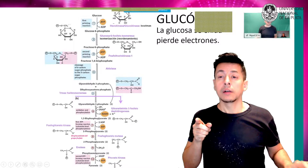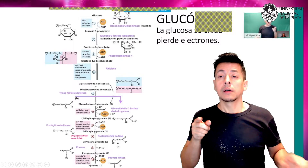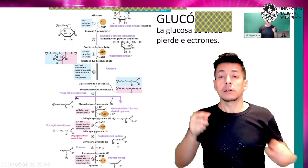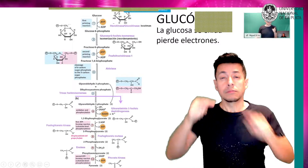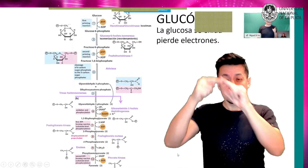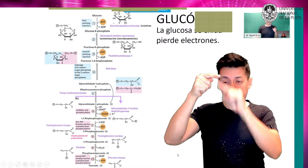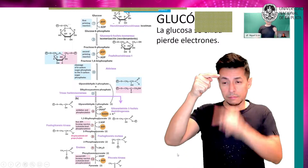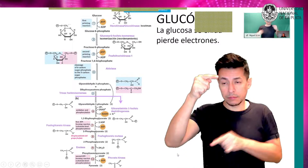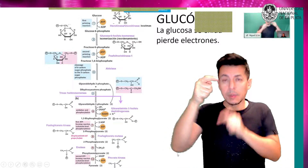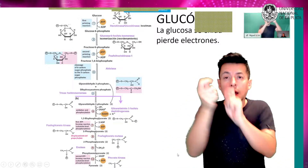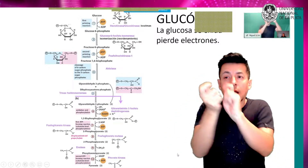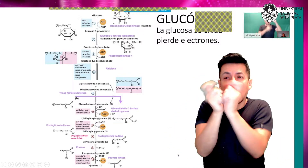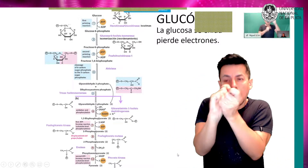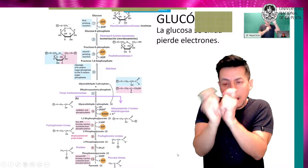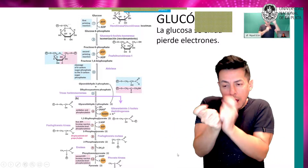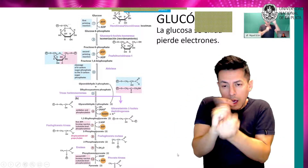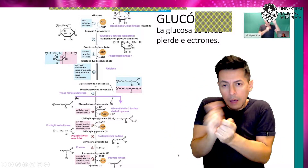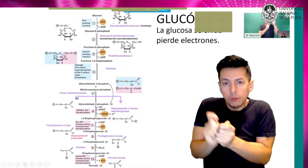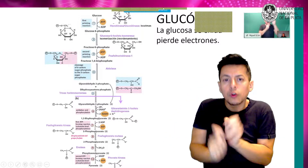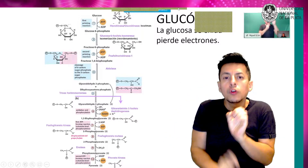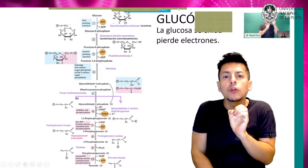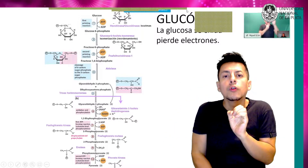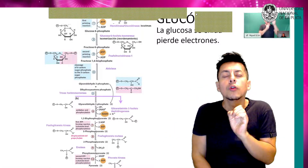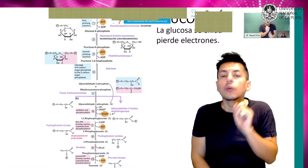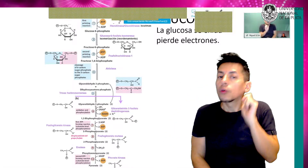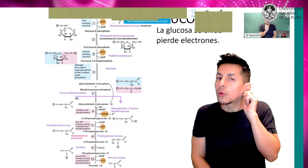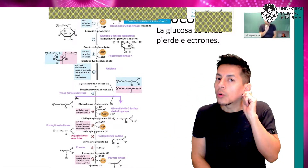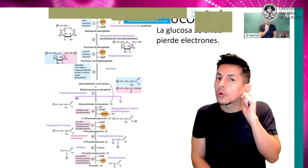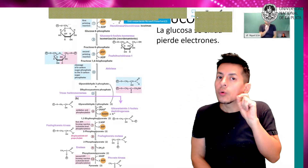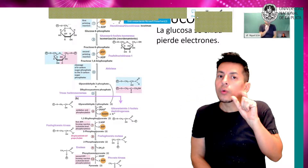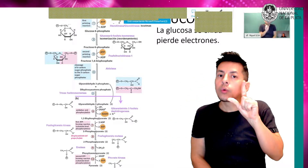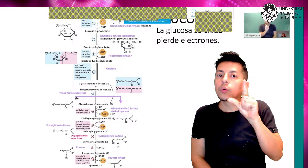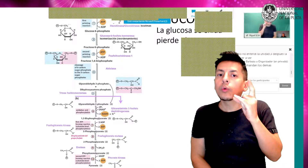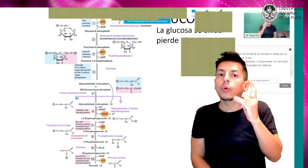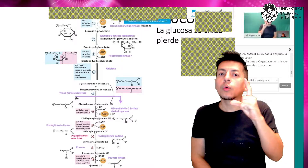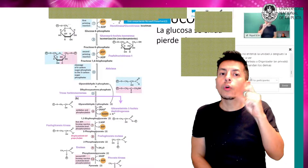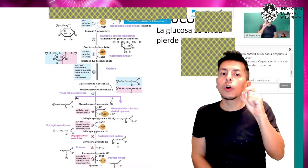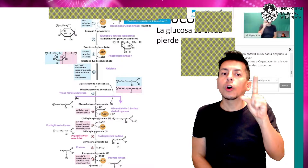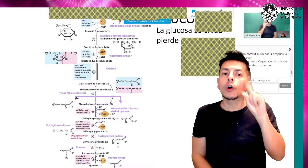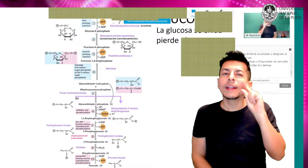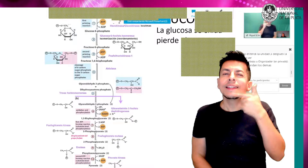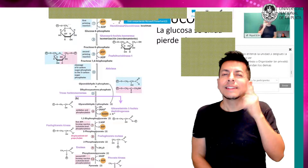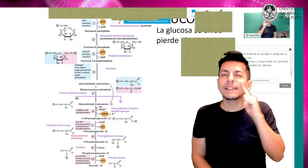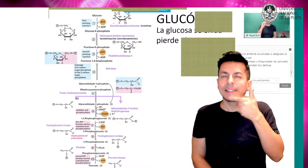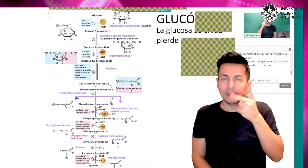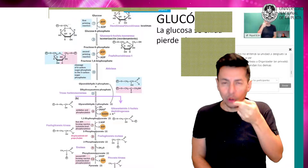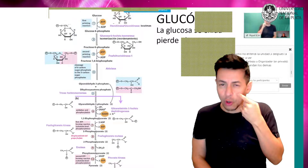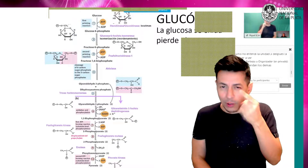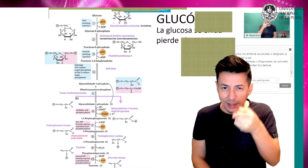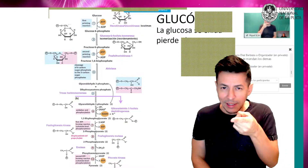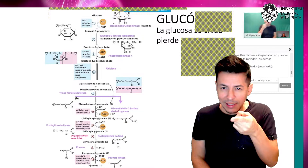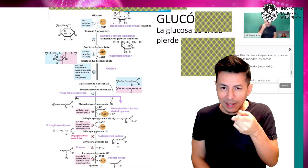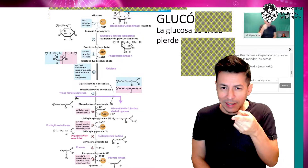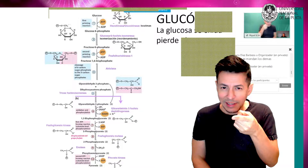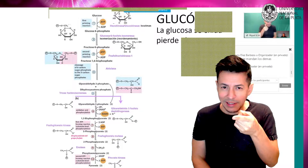alguna vez han escuchado hablar sobre la glucólisis. Ahí voy a leer el chat.